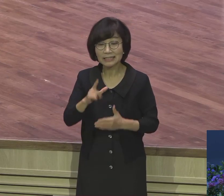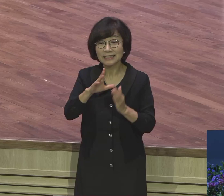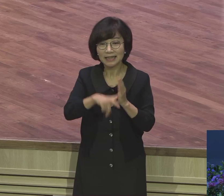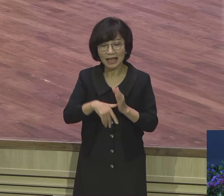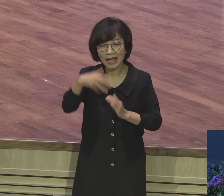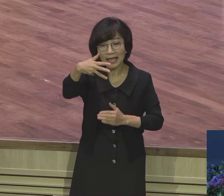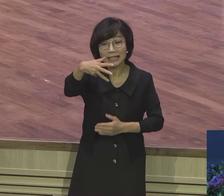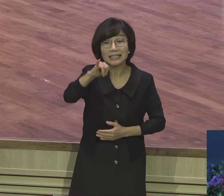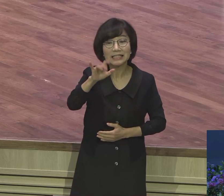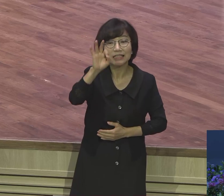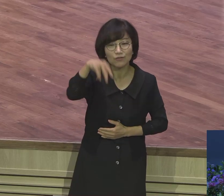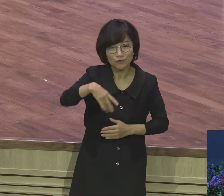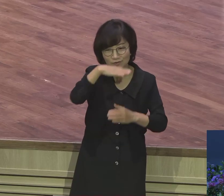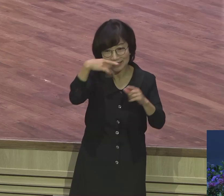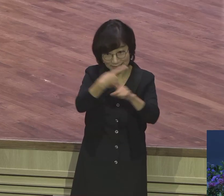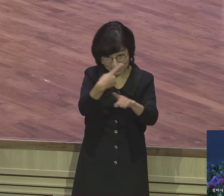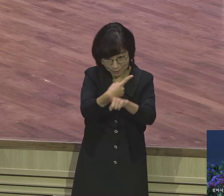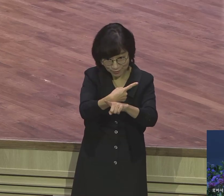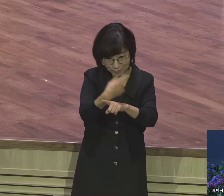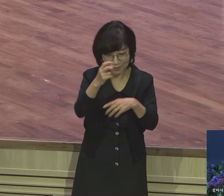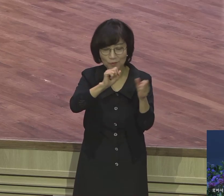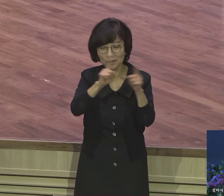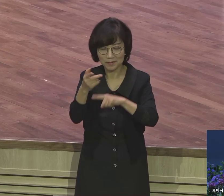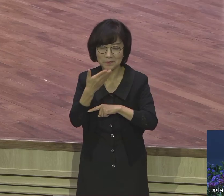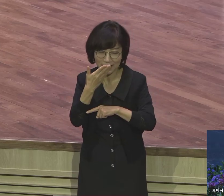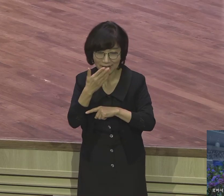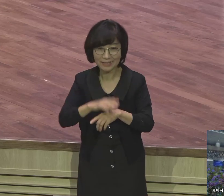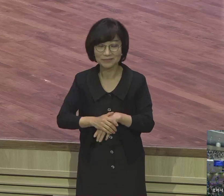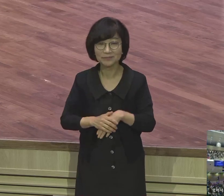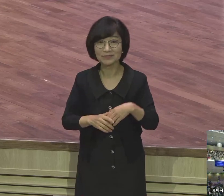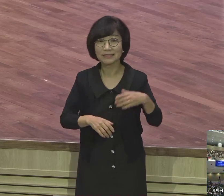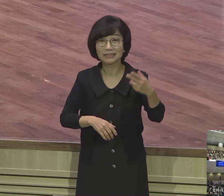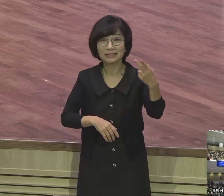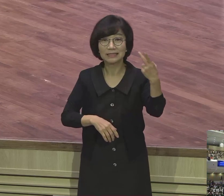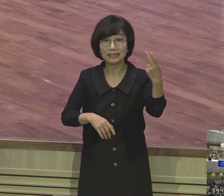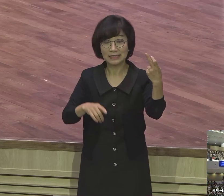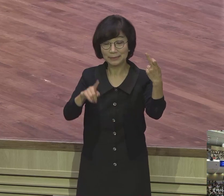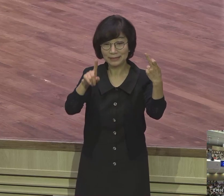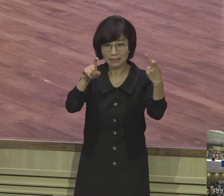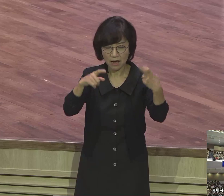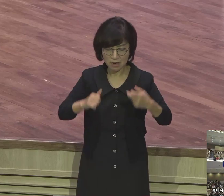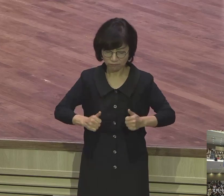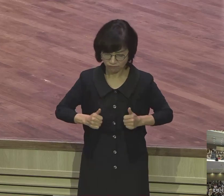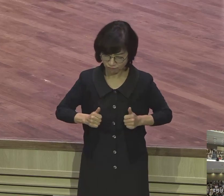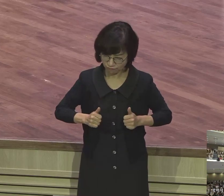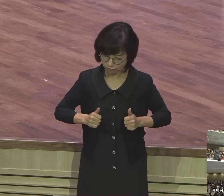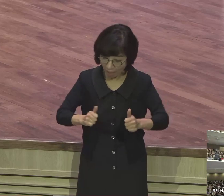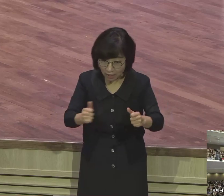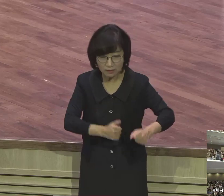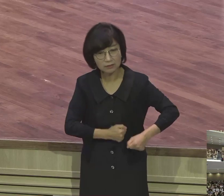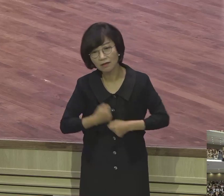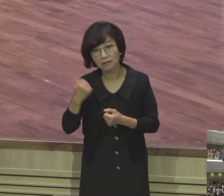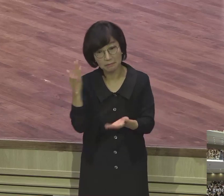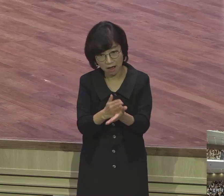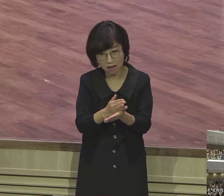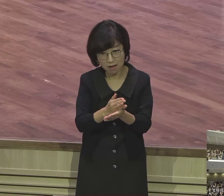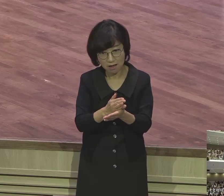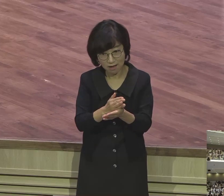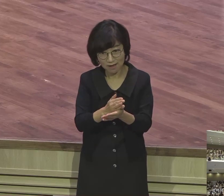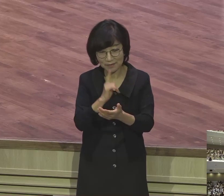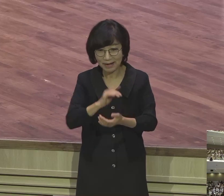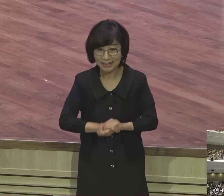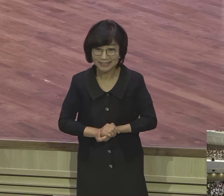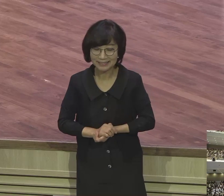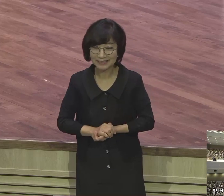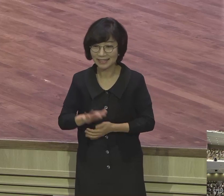일어나고 회복이 일어납니다. 11절 보세요. 부지런하여 깨어리지 말고 열신을 품고 주를 섬기라. 사도 바울은